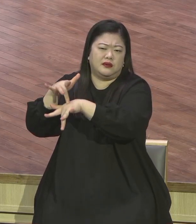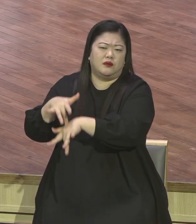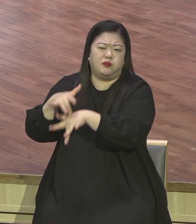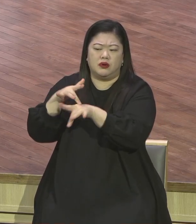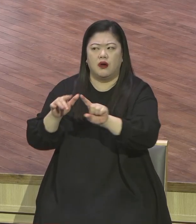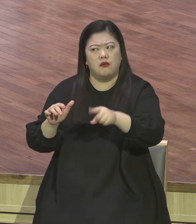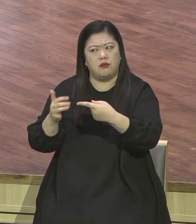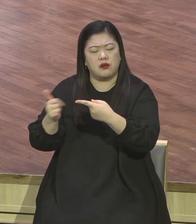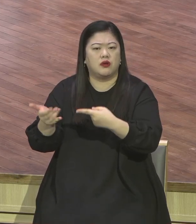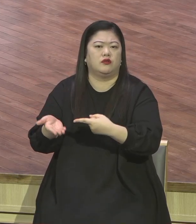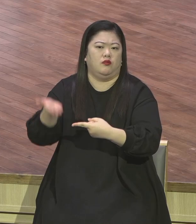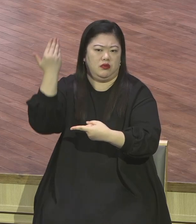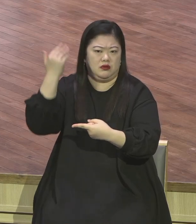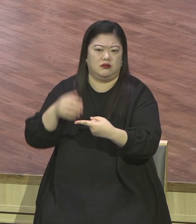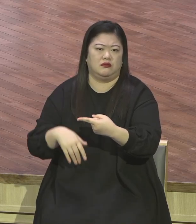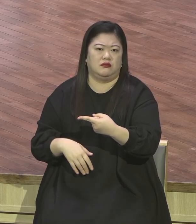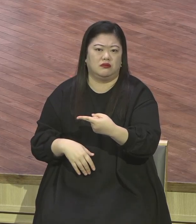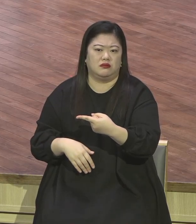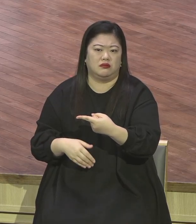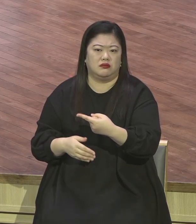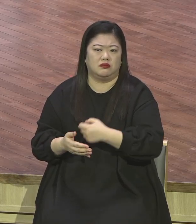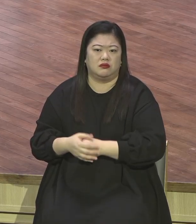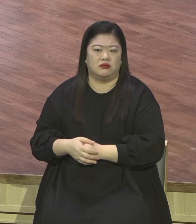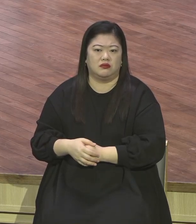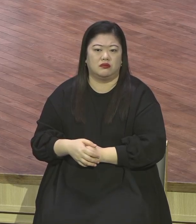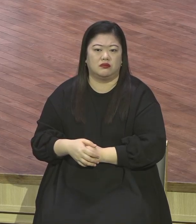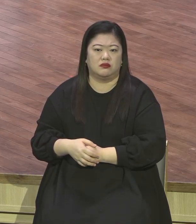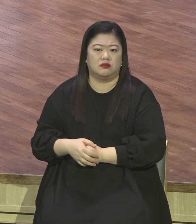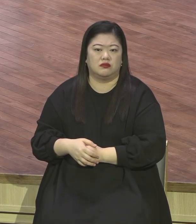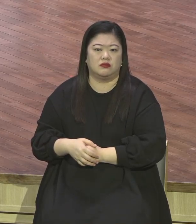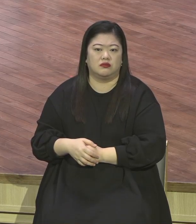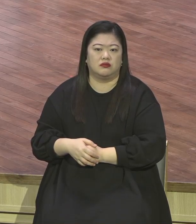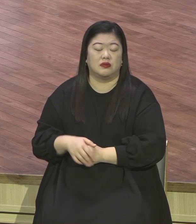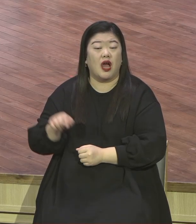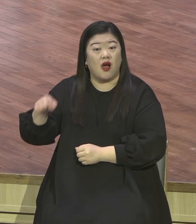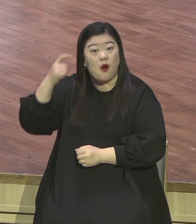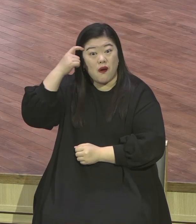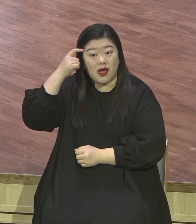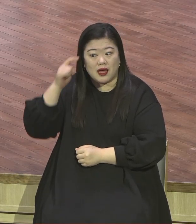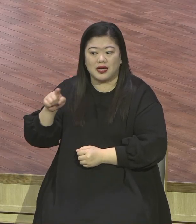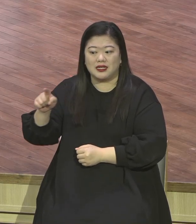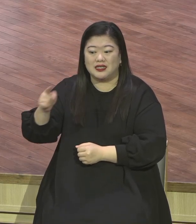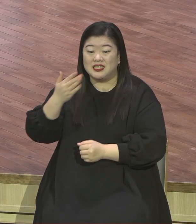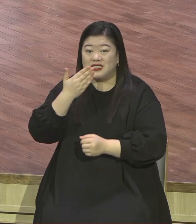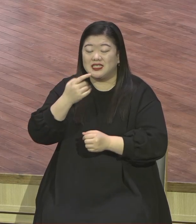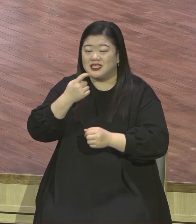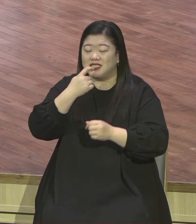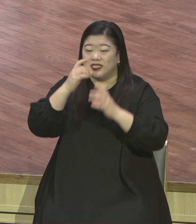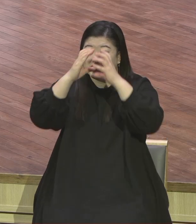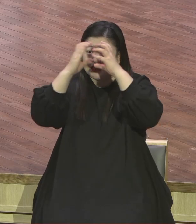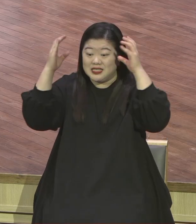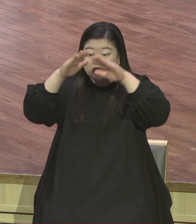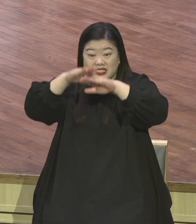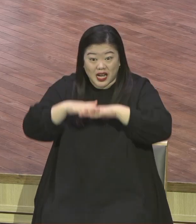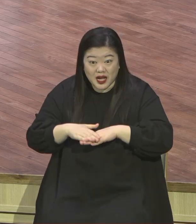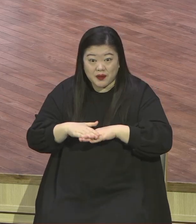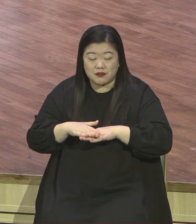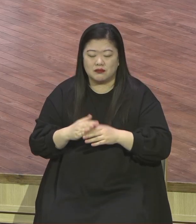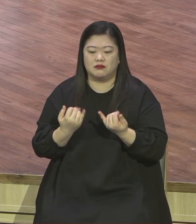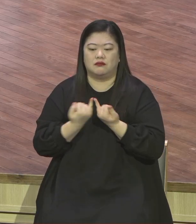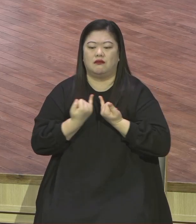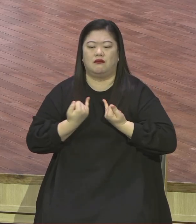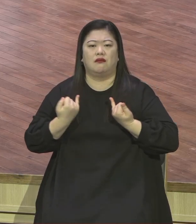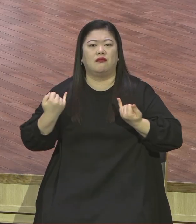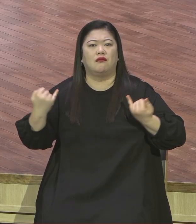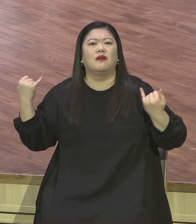전부 다 그냥 거기는 첩들을 많이 두니까 전부 다 자기 자식들 다 낳게 다 그